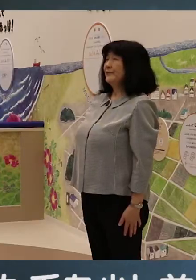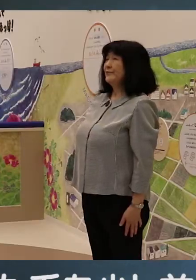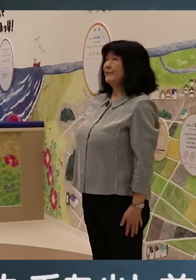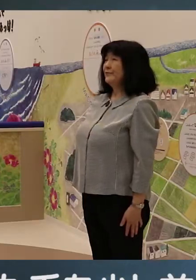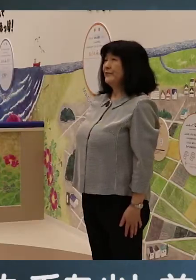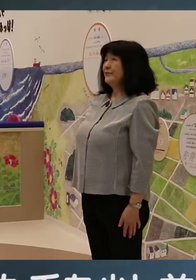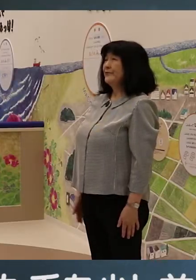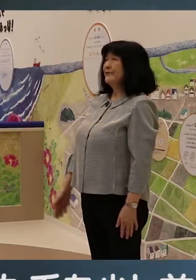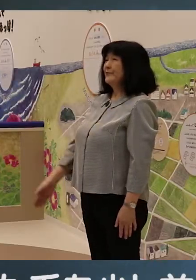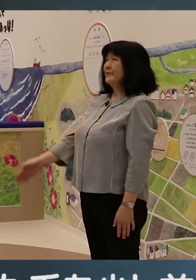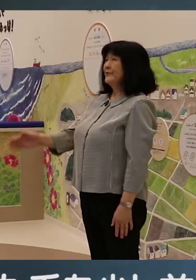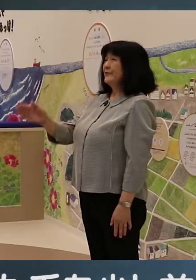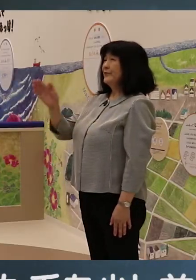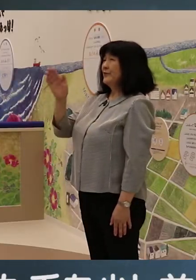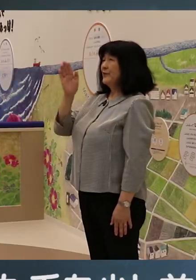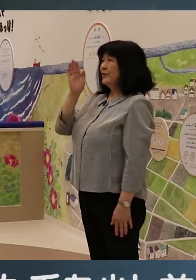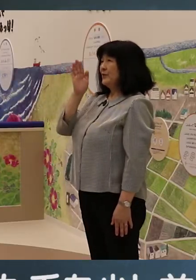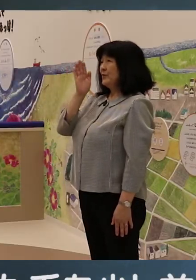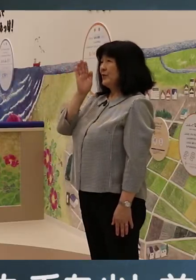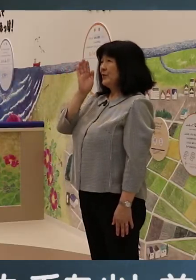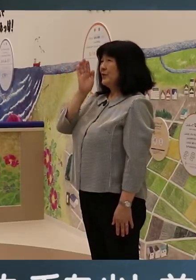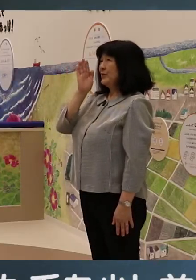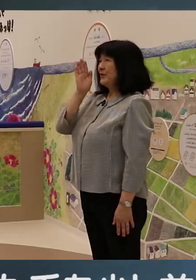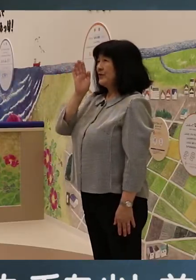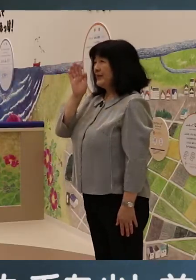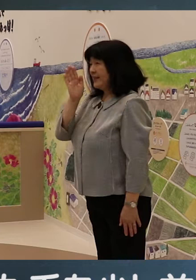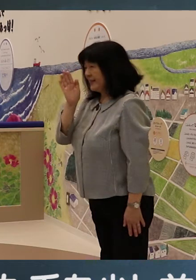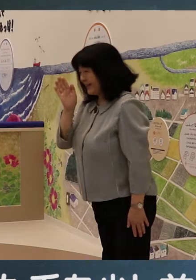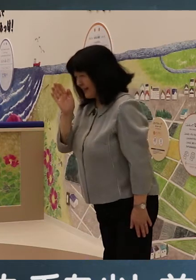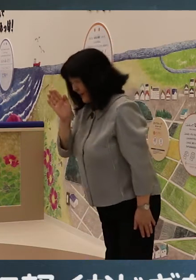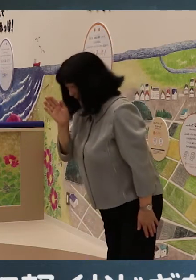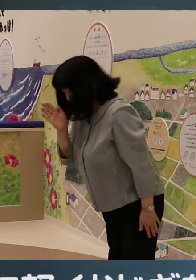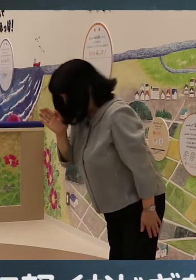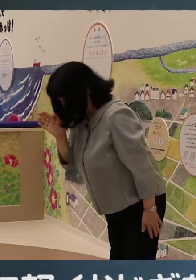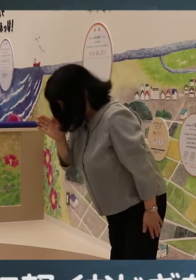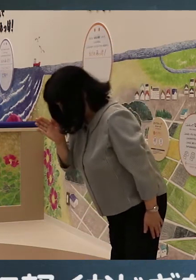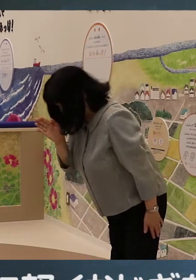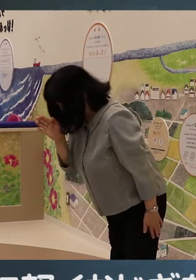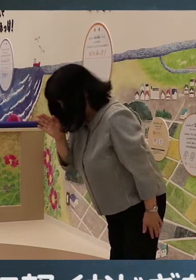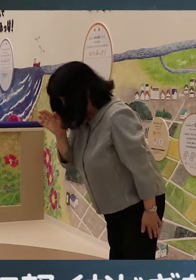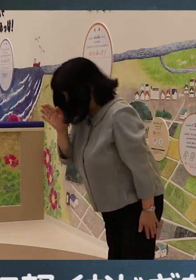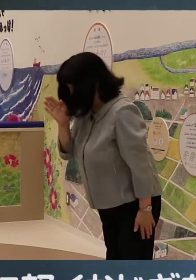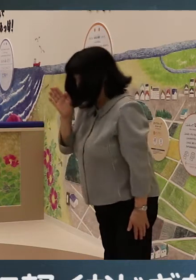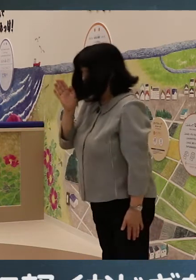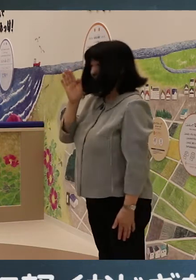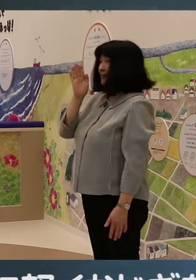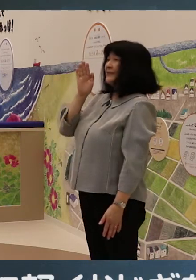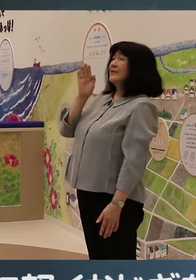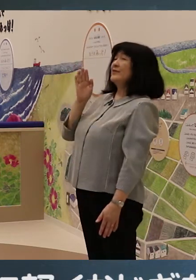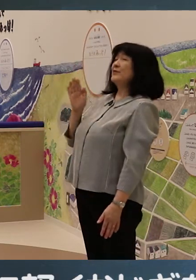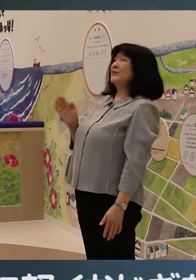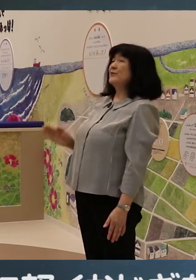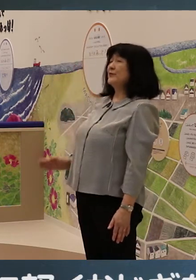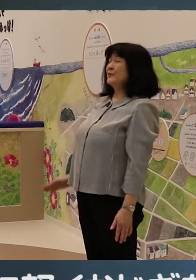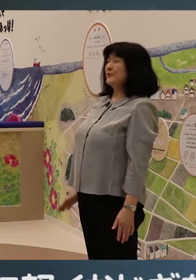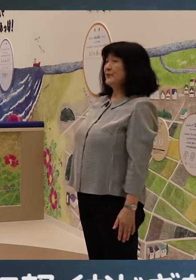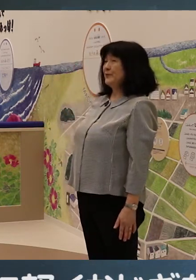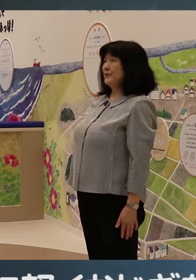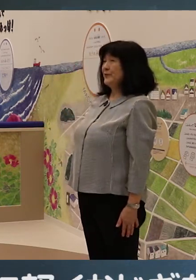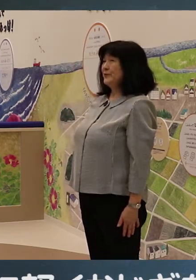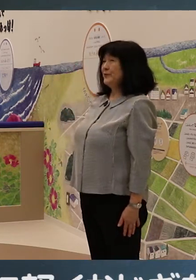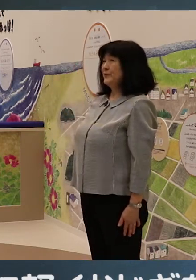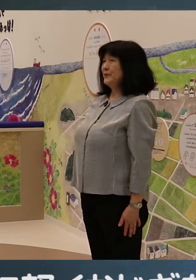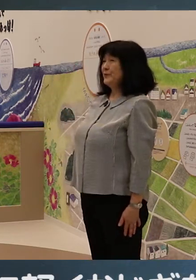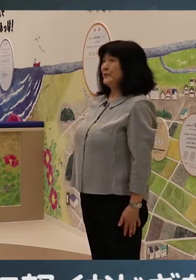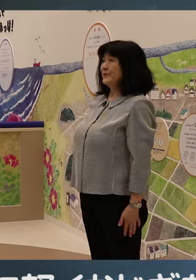指を揃えた手を少し前へ出します。同時に軽くお辞儀をして気